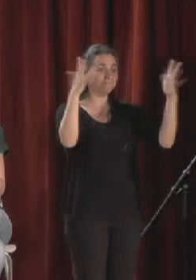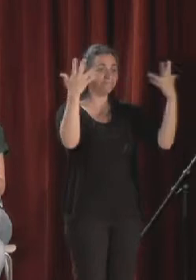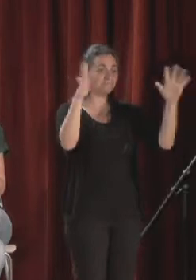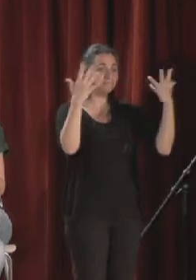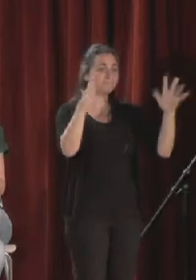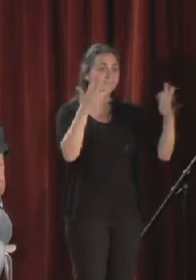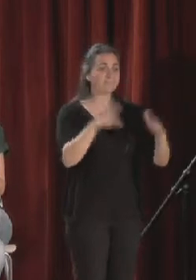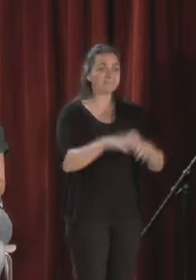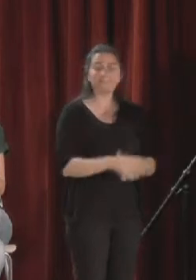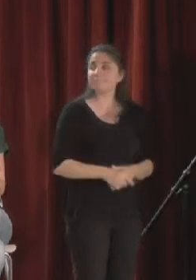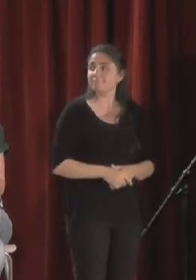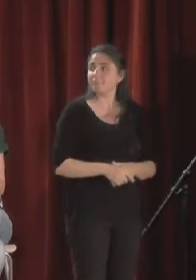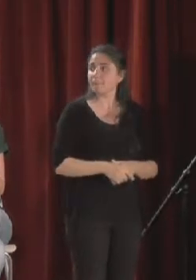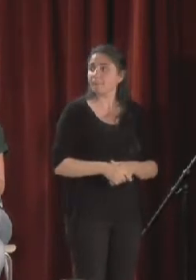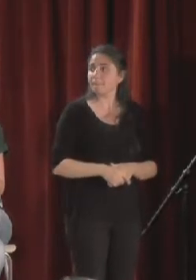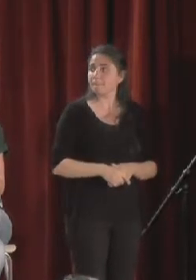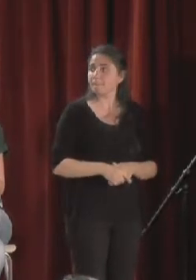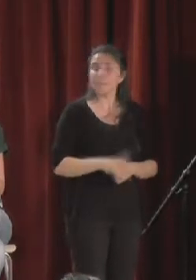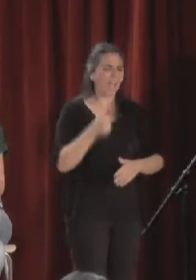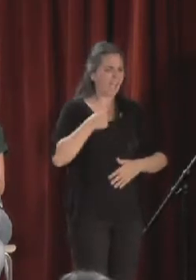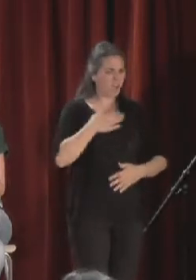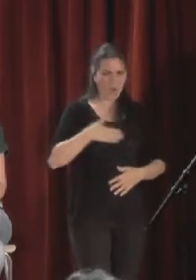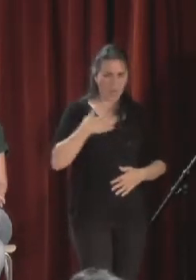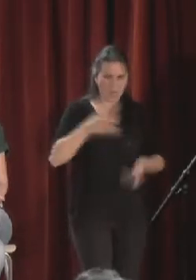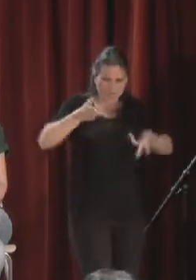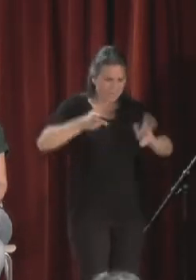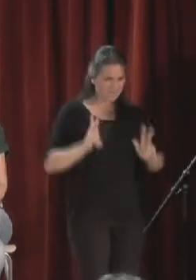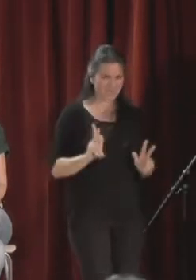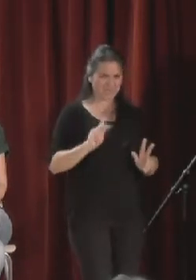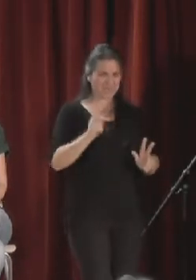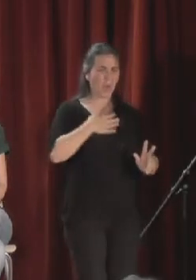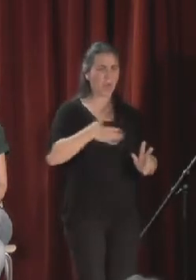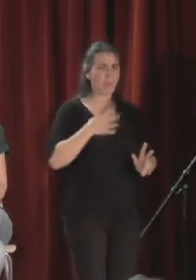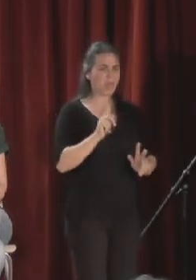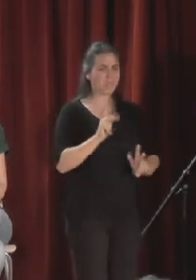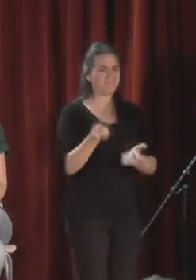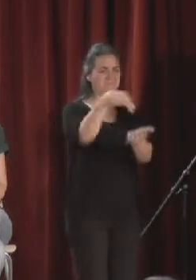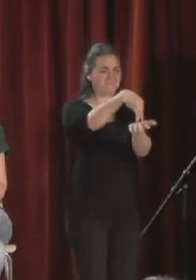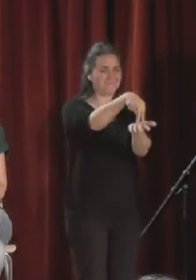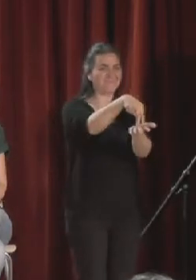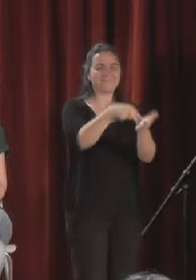Agora, voume poñer de pé, porque eu tampouco estou cómodo sentado.